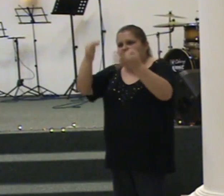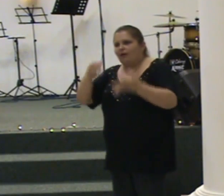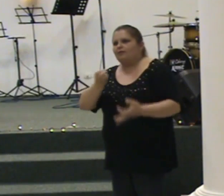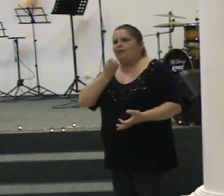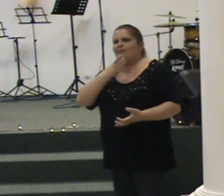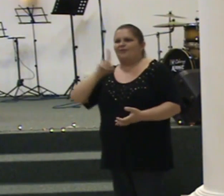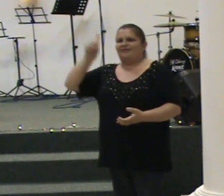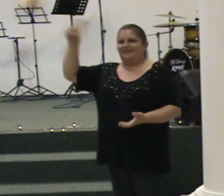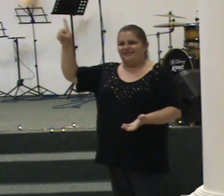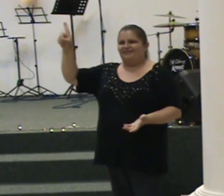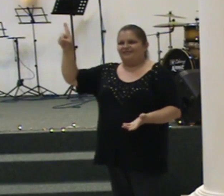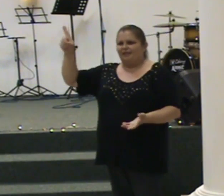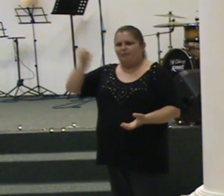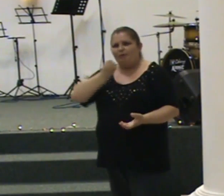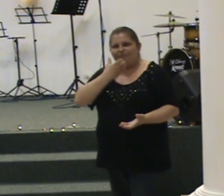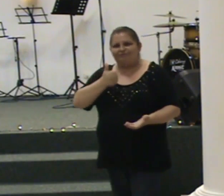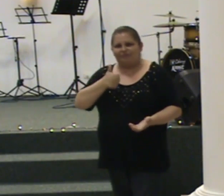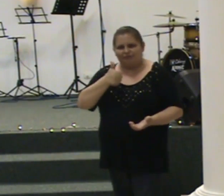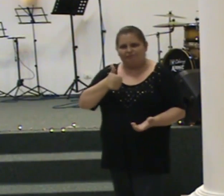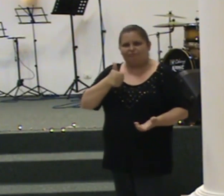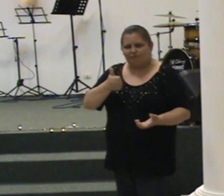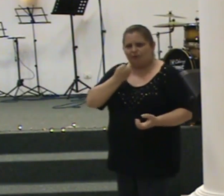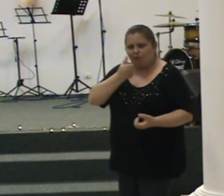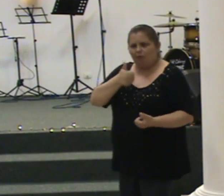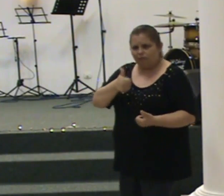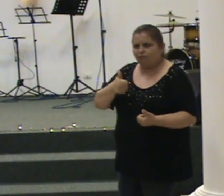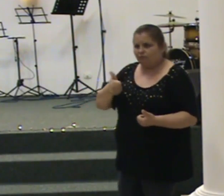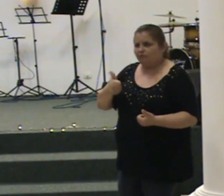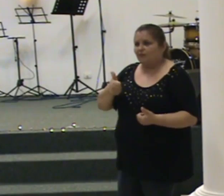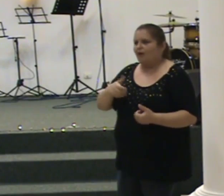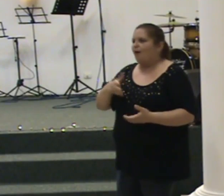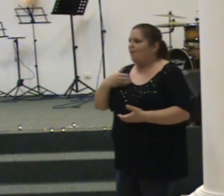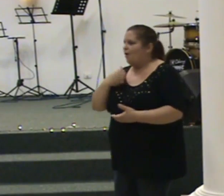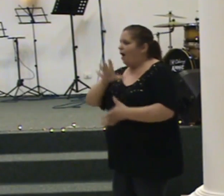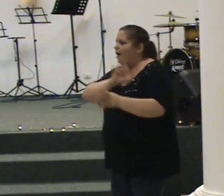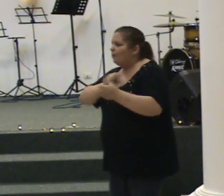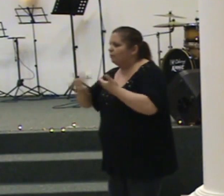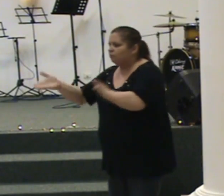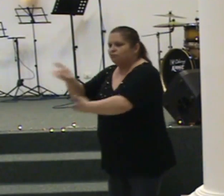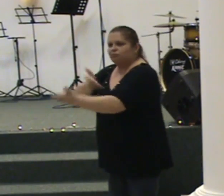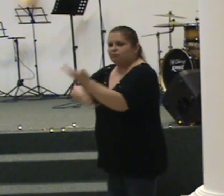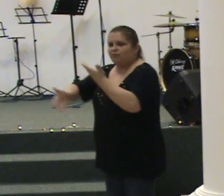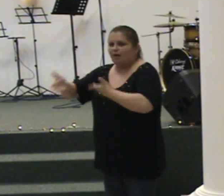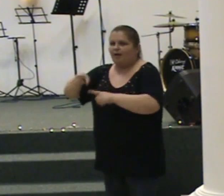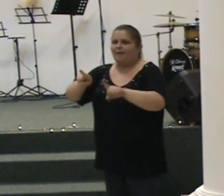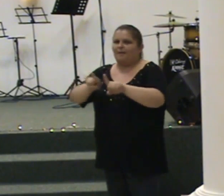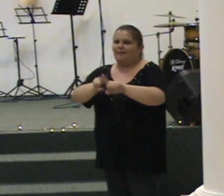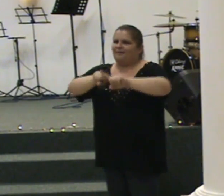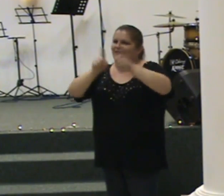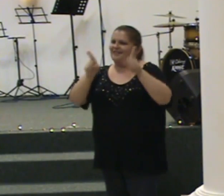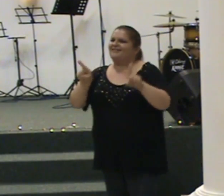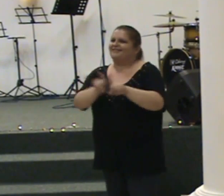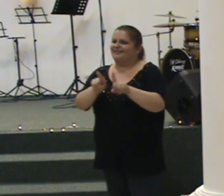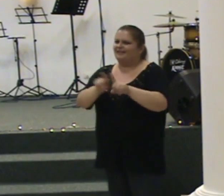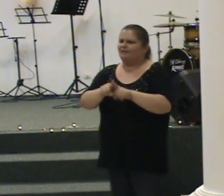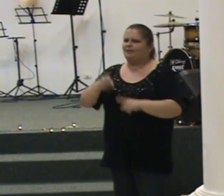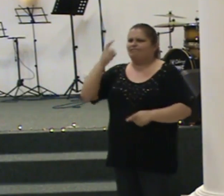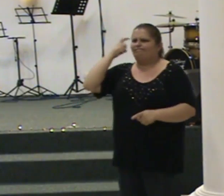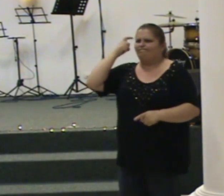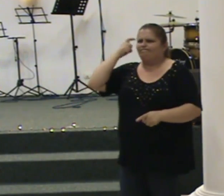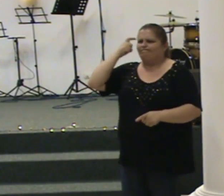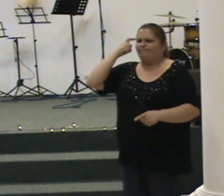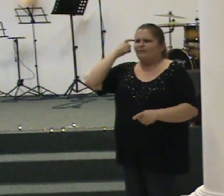para falar de amor de Deus, falar do amor ao próximo, mas é tempo, irmãos, para a gente